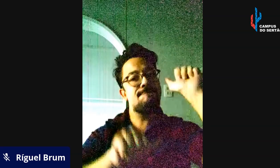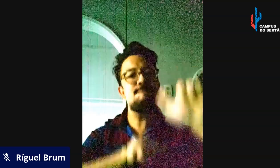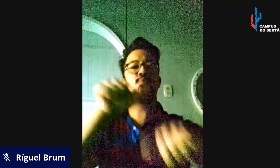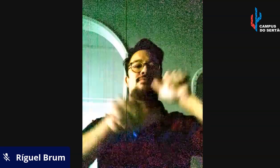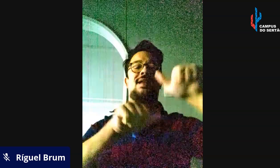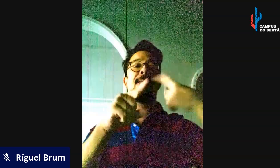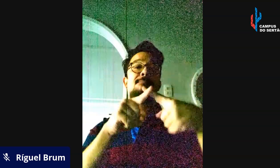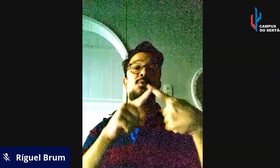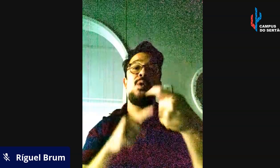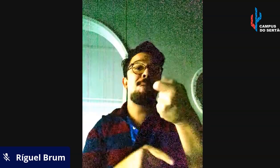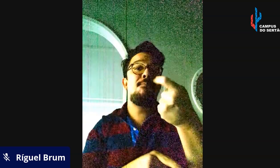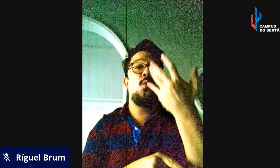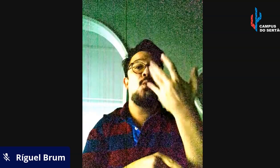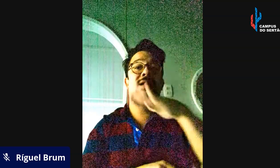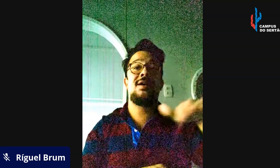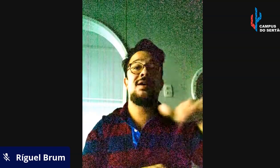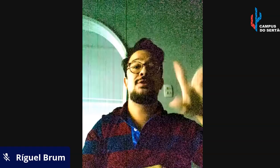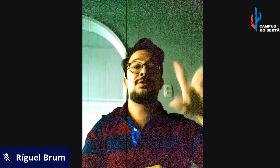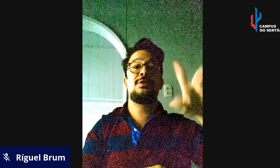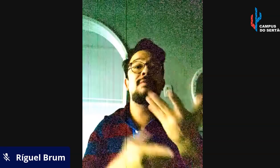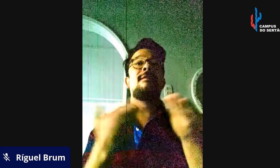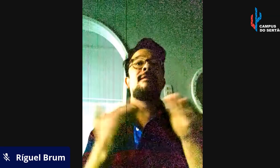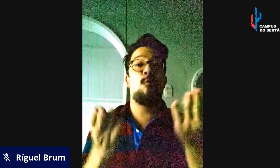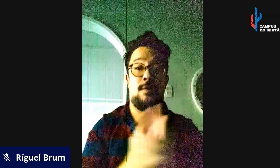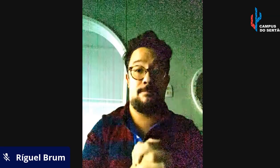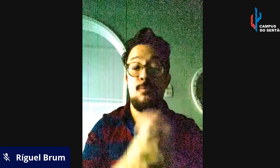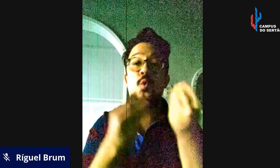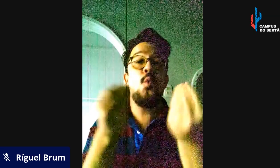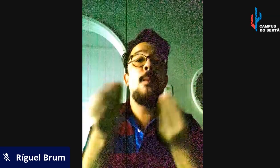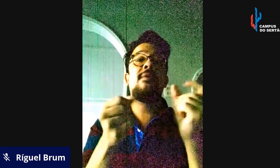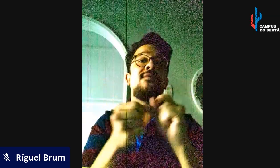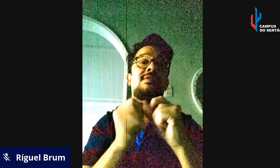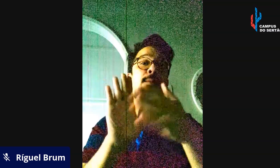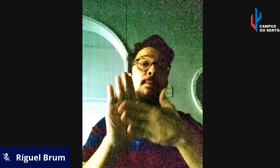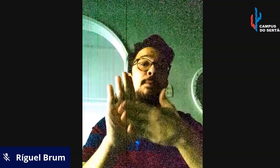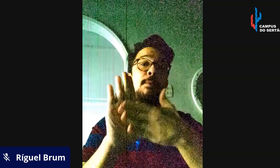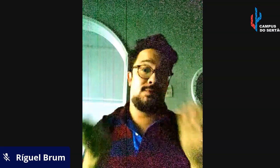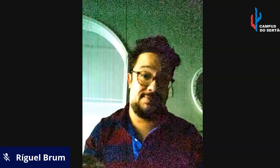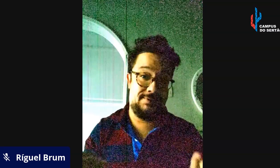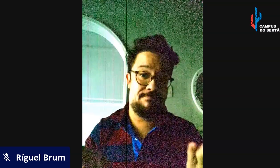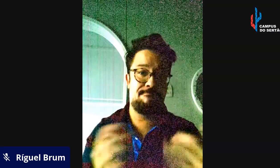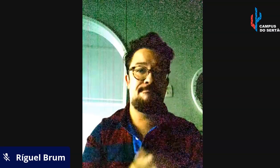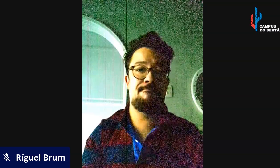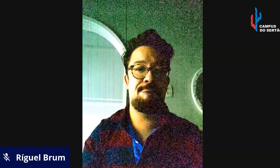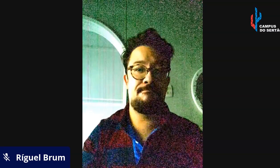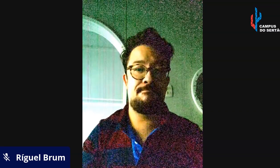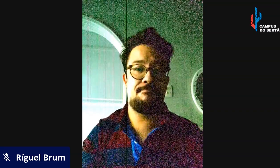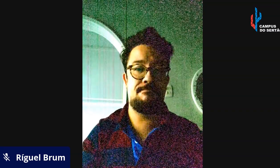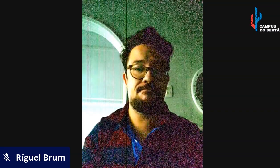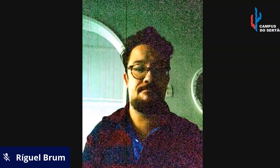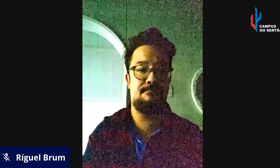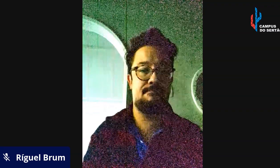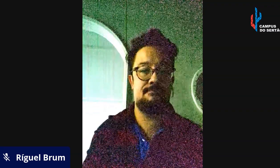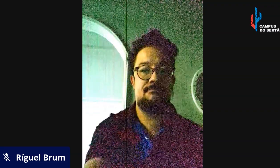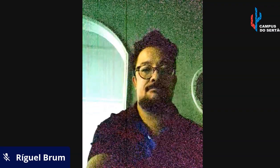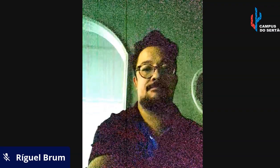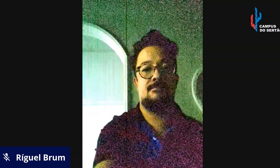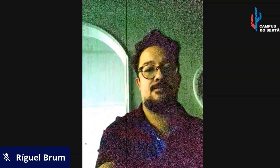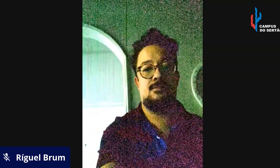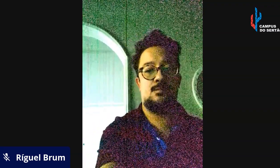salas bilíngues, porque a maioria aceita acima de 8. Então, são poucas as crianças nessa faixa etária. Então, a proposta ela vai incluir